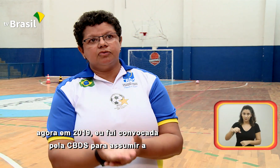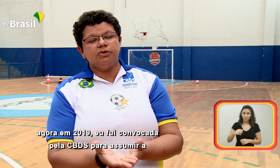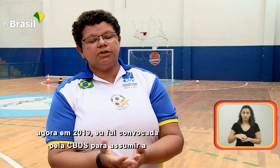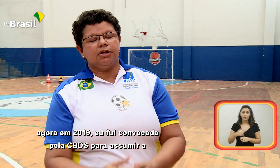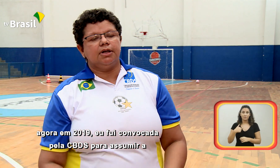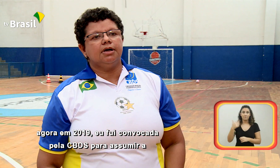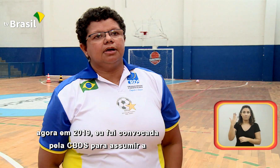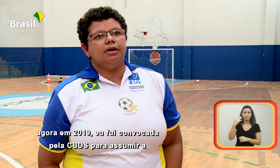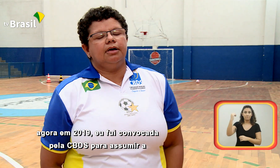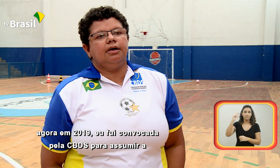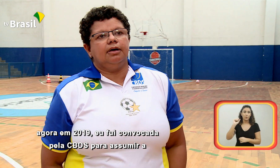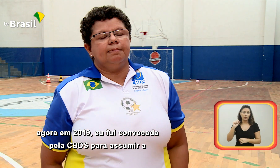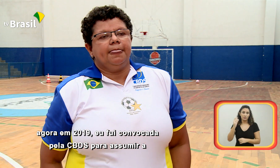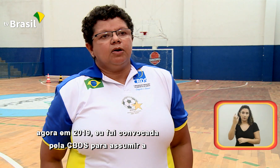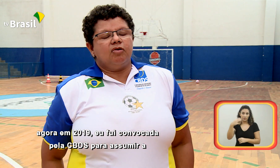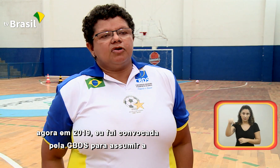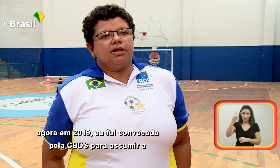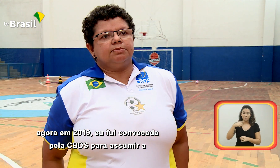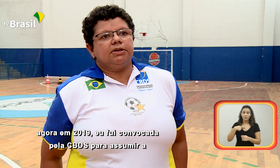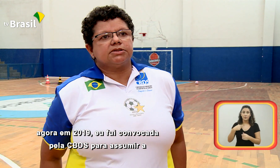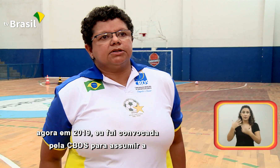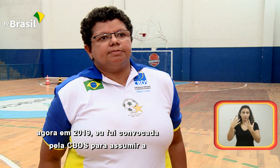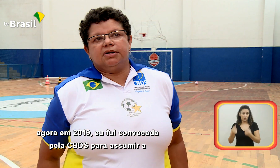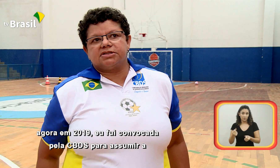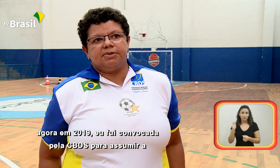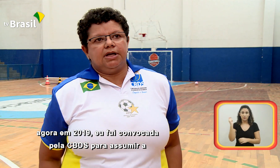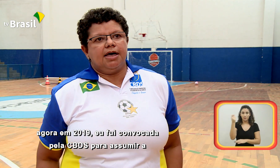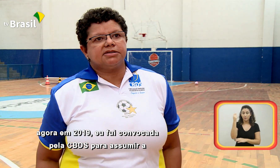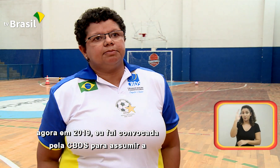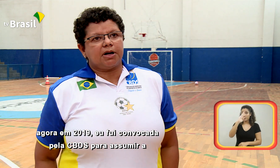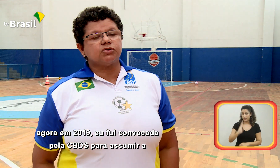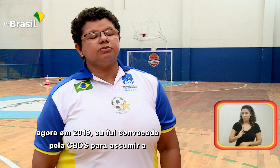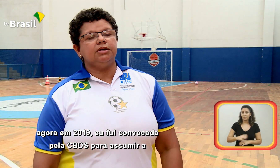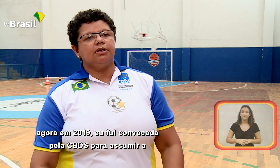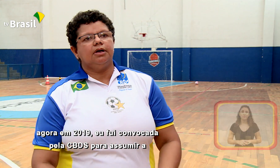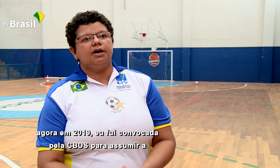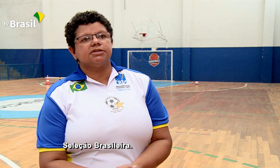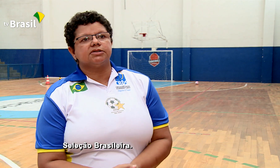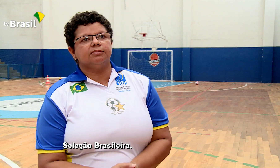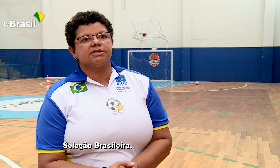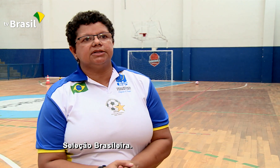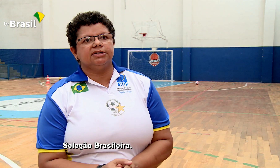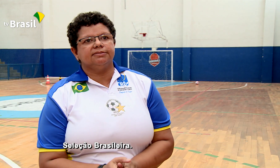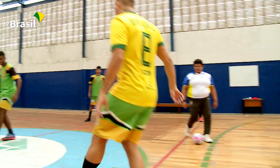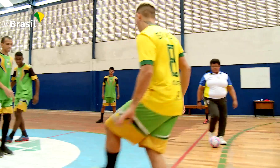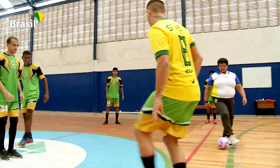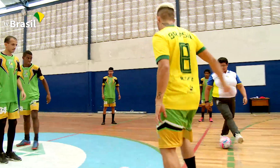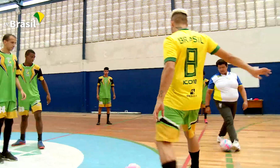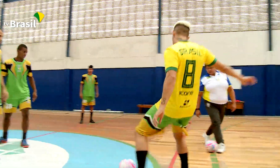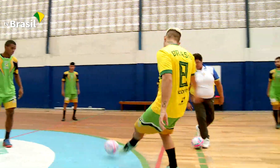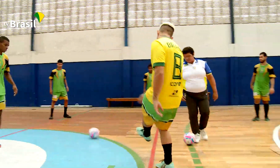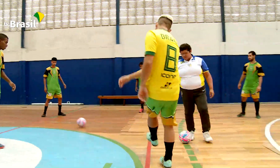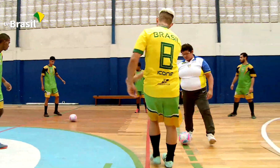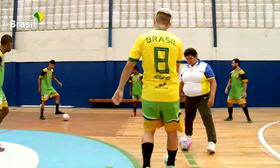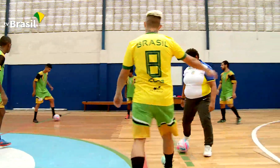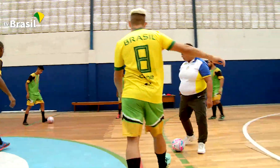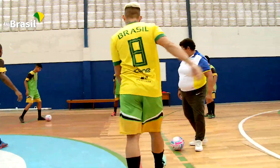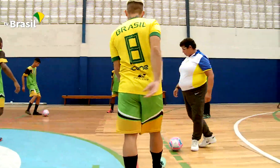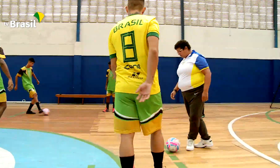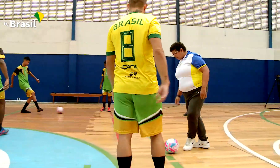fui, né, convocada pela CBDS para assumir a seleção brasileira. Cristina chuta a bola para os atletas em